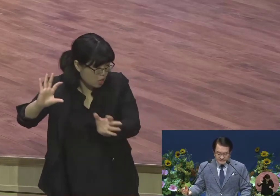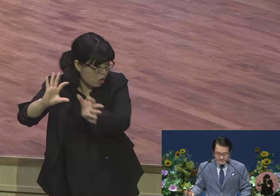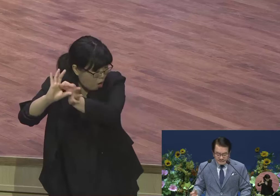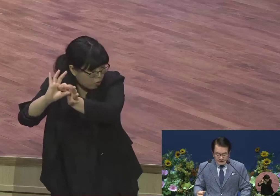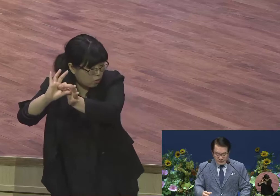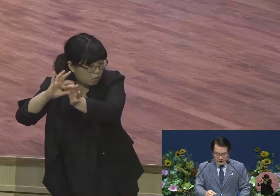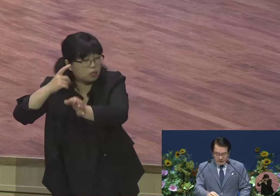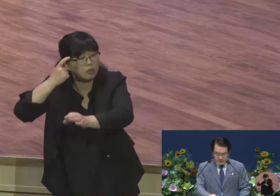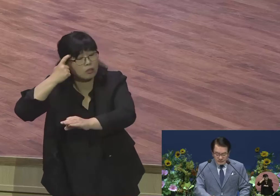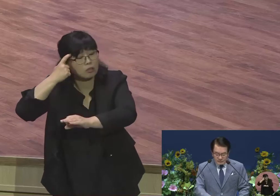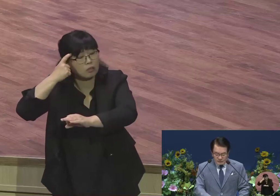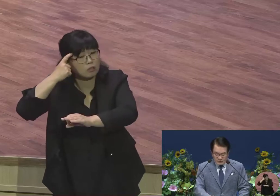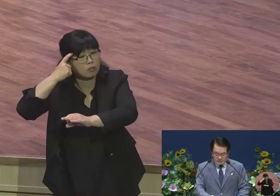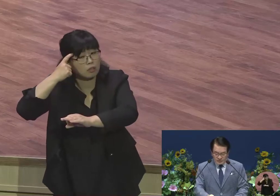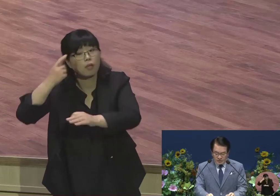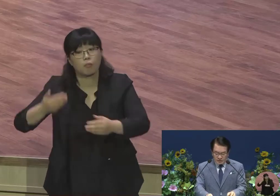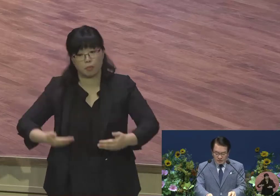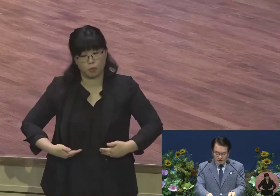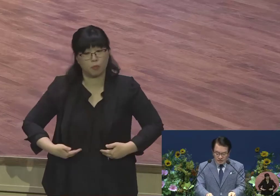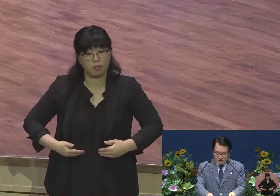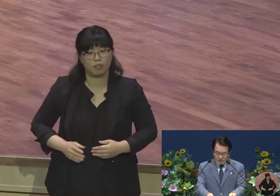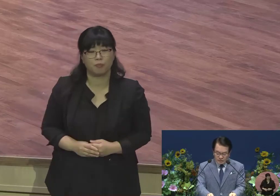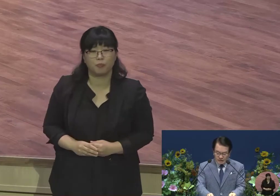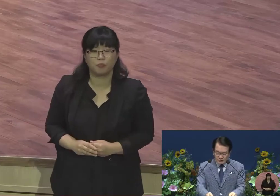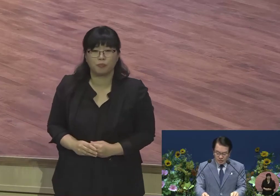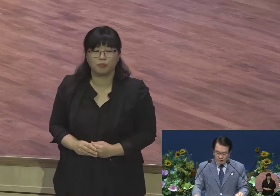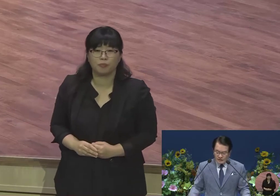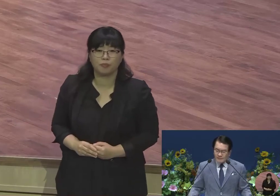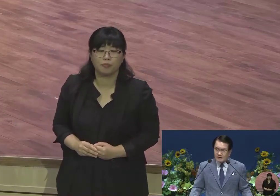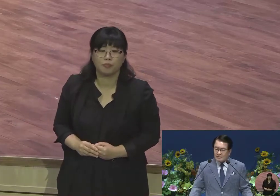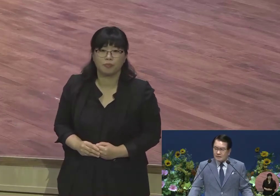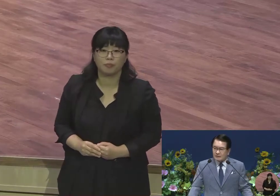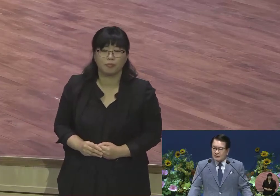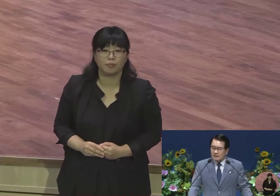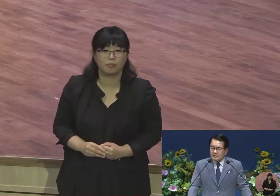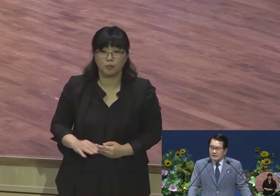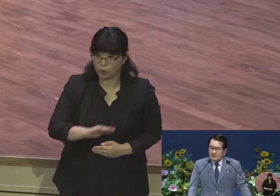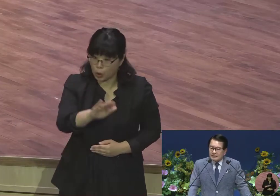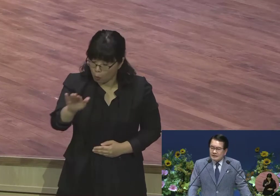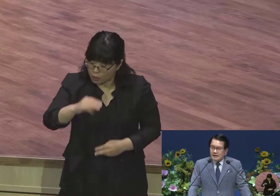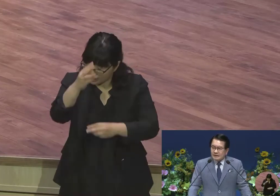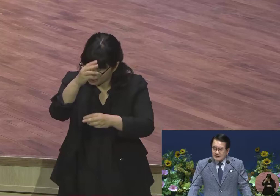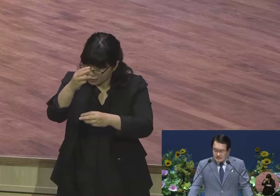된다 우리 영계전 성도를 특히 오늘 금요심장 일정에서 모두 냅는 터들